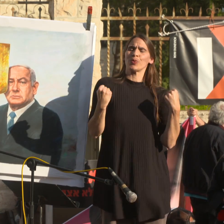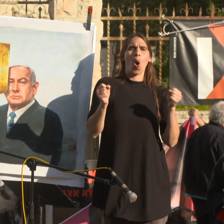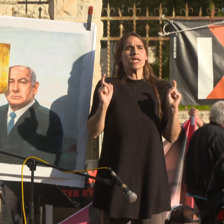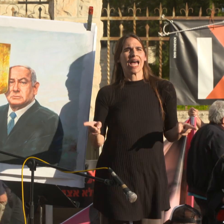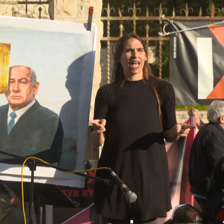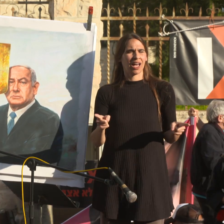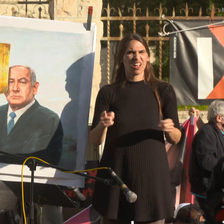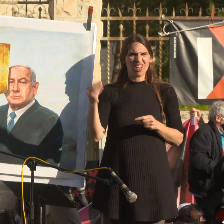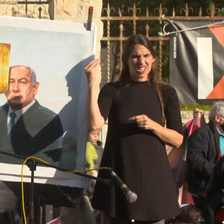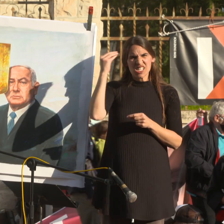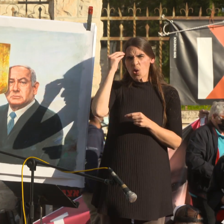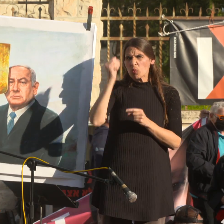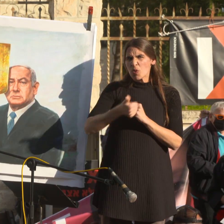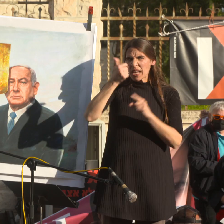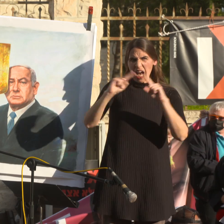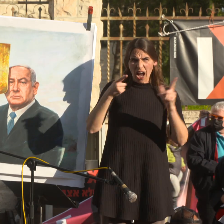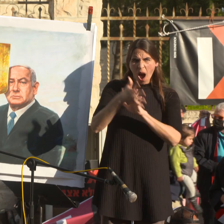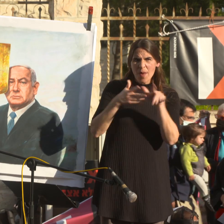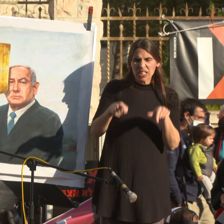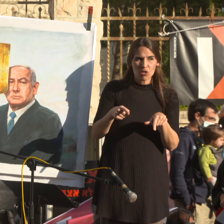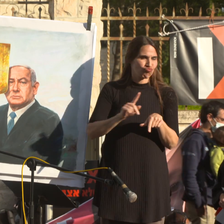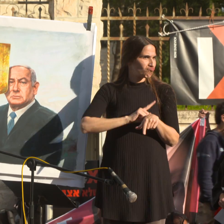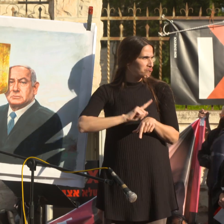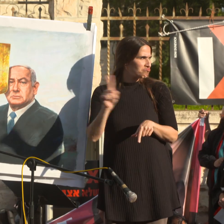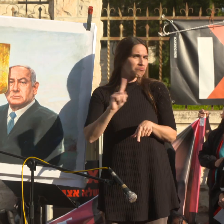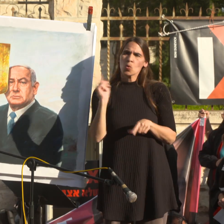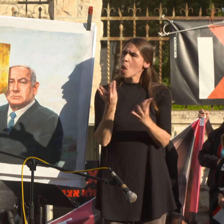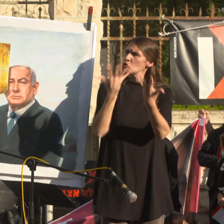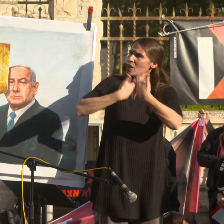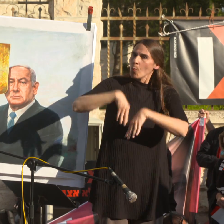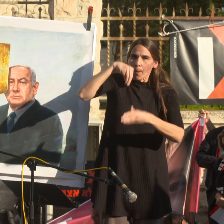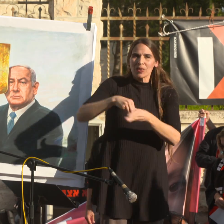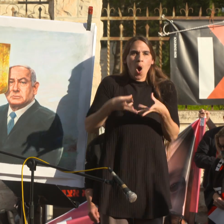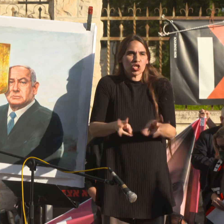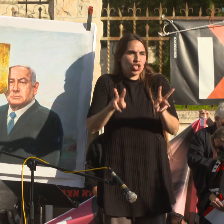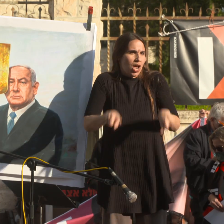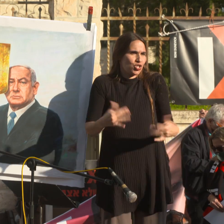אתם זוכרים שאיזה מנהיג אחר אמר את זה? לא, כולם השתלבו בשיטה